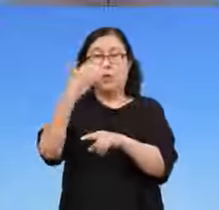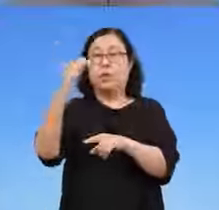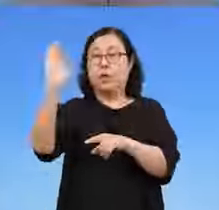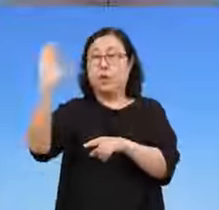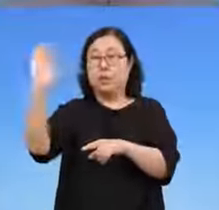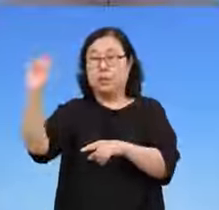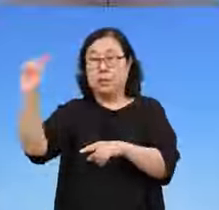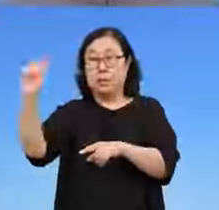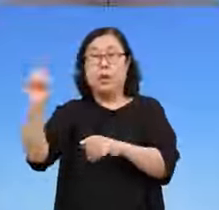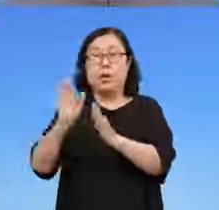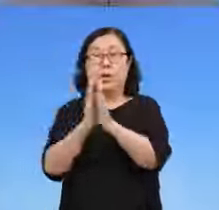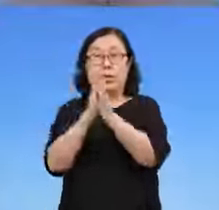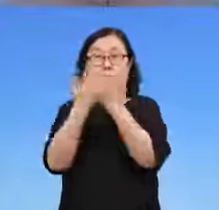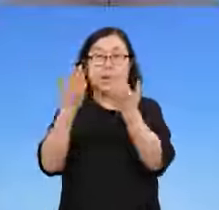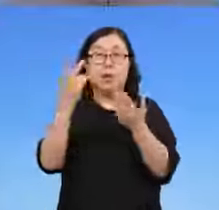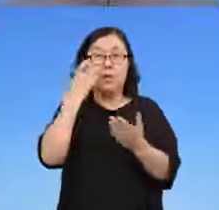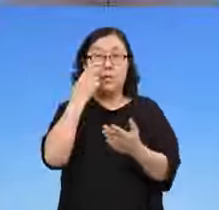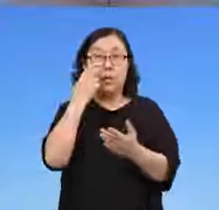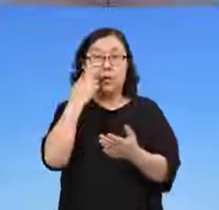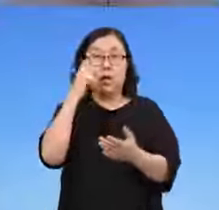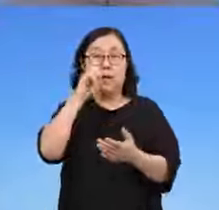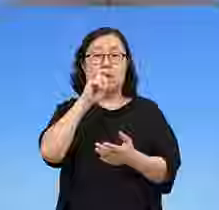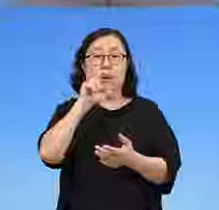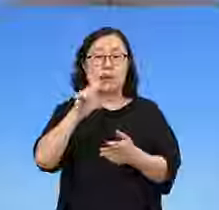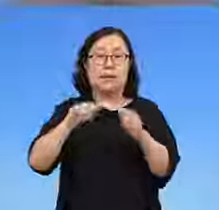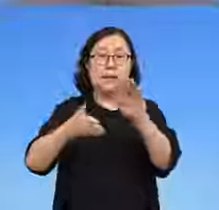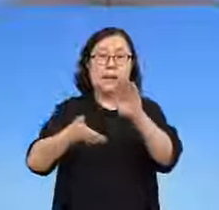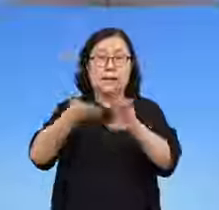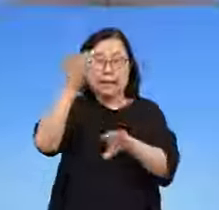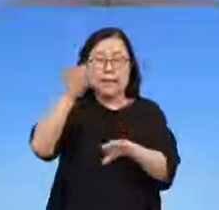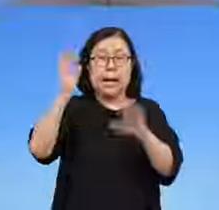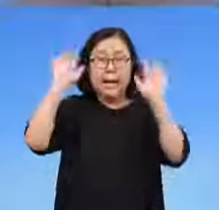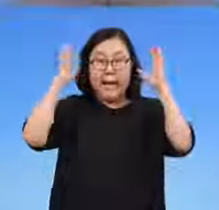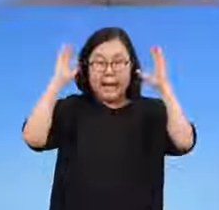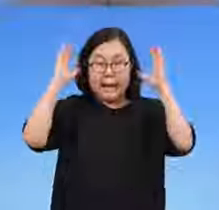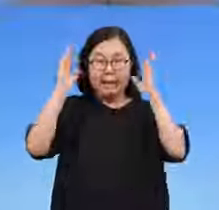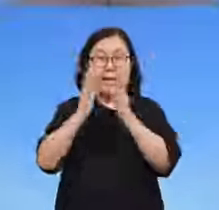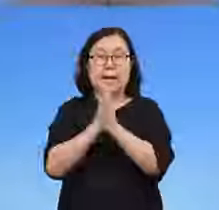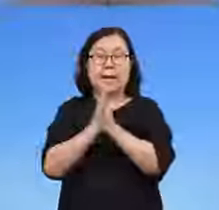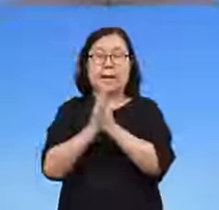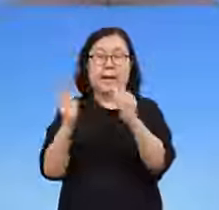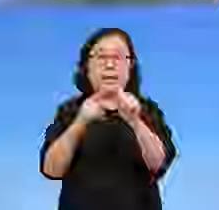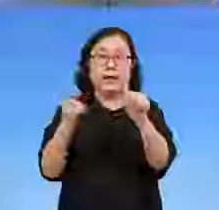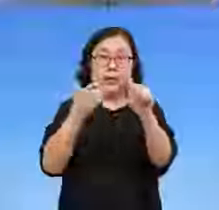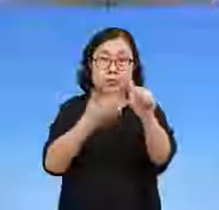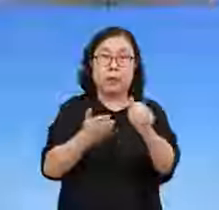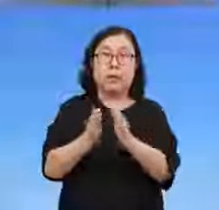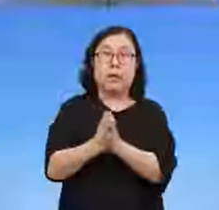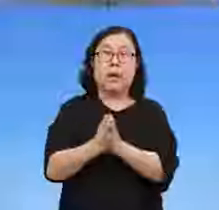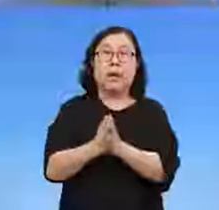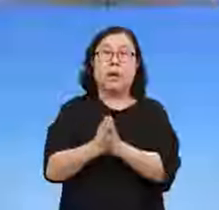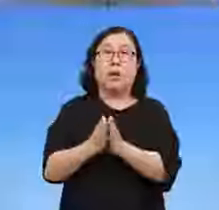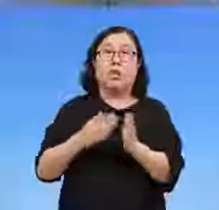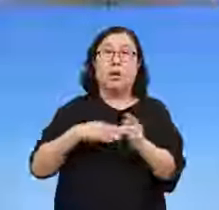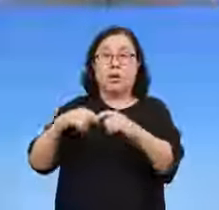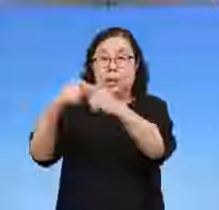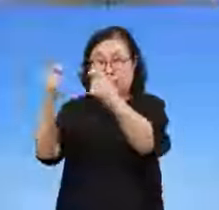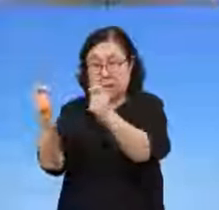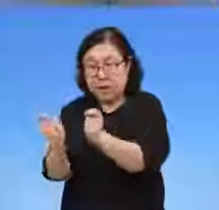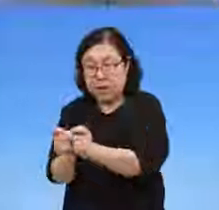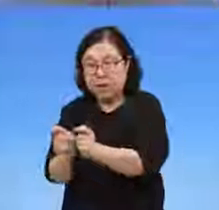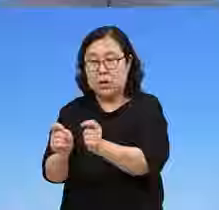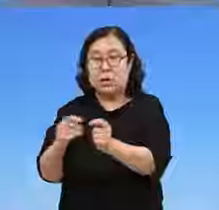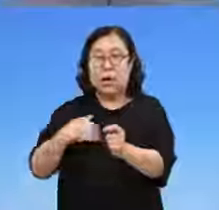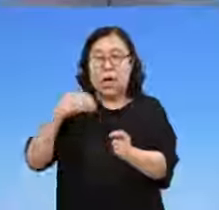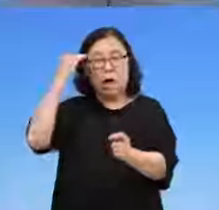마지막 9번, 10번 책은요, 미국에서 15살 이상 아이들에게 이제 가르치라는 책인데요, 우리 팀에서 분석해 보니까